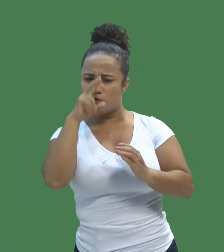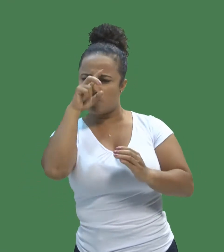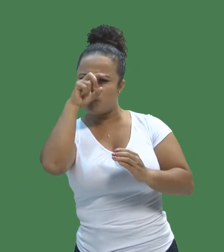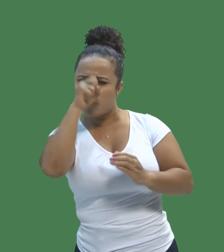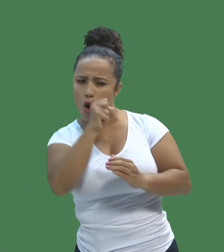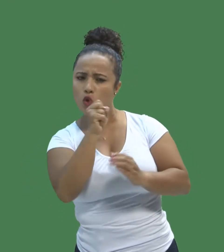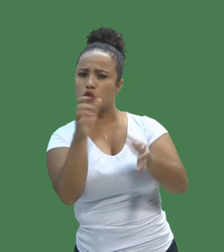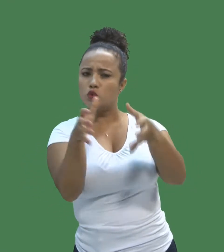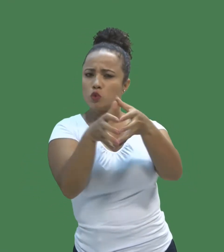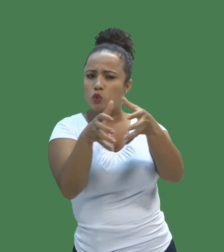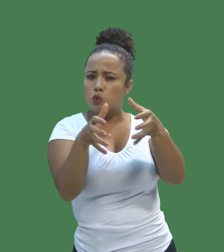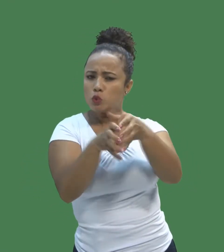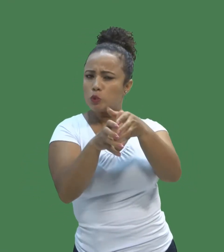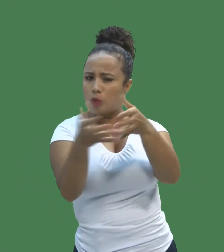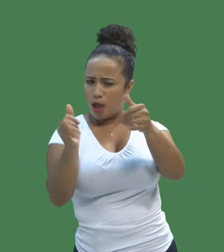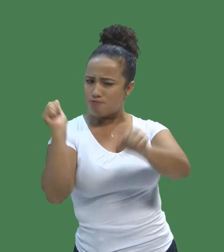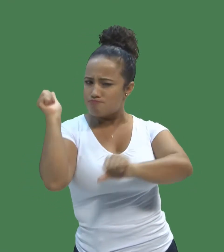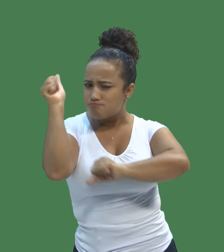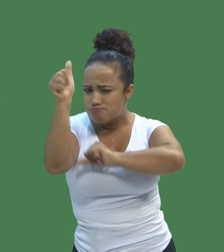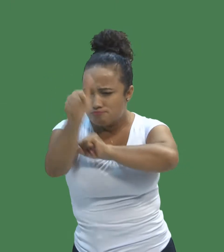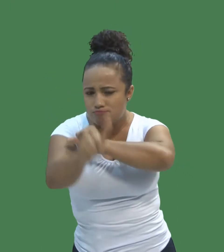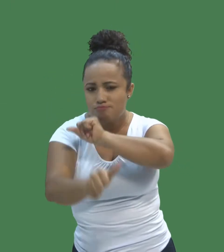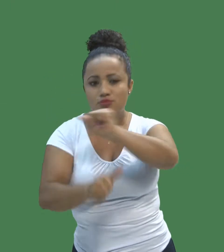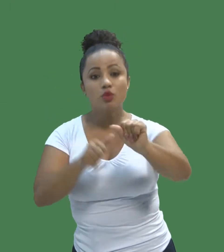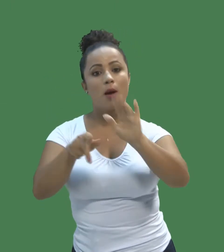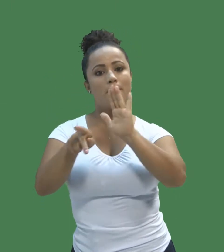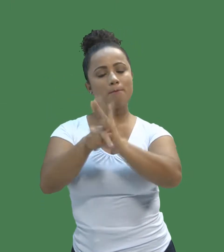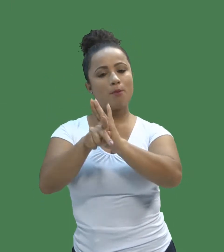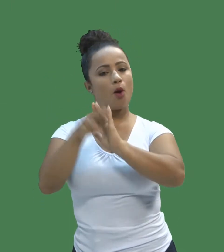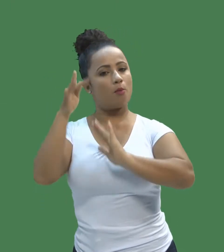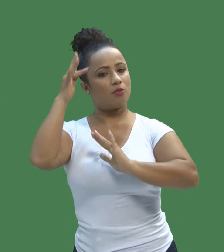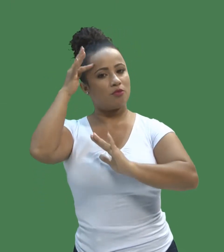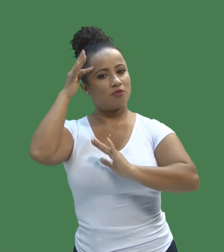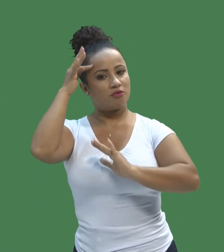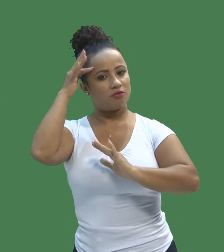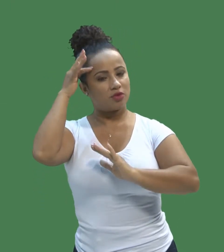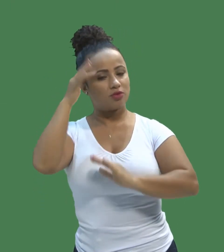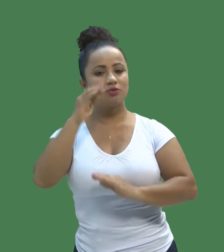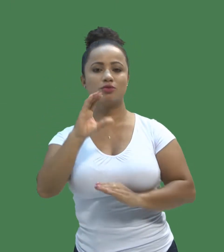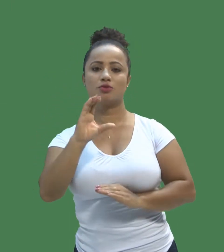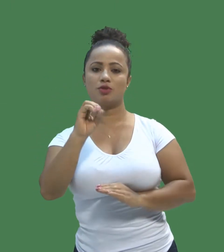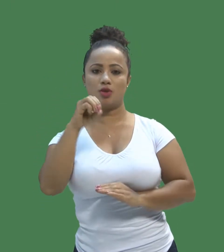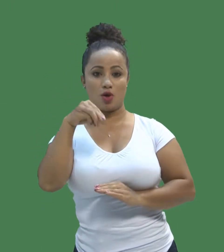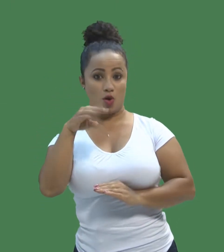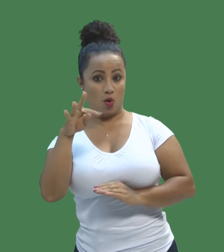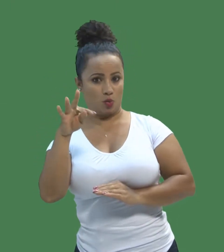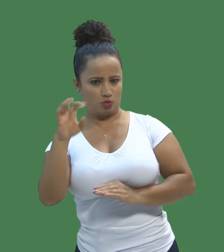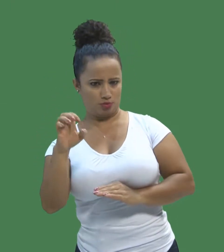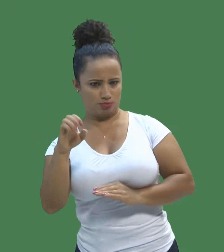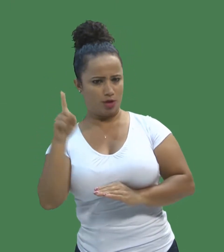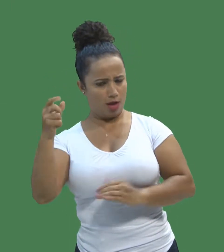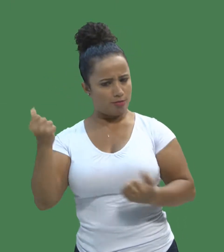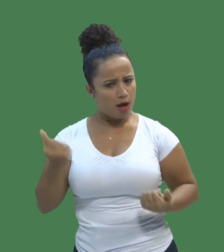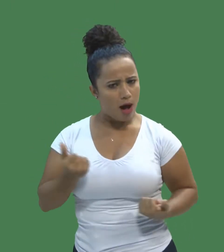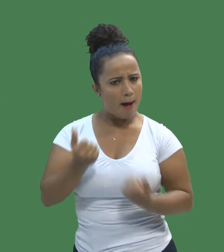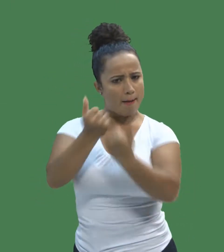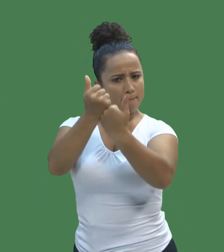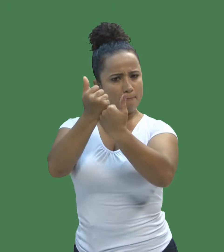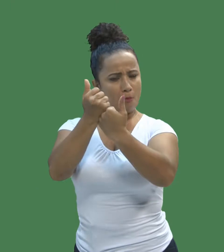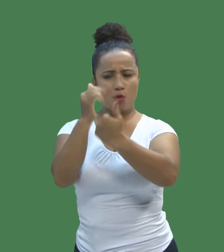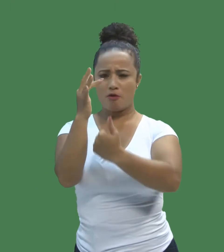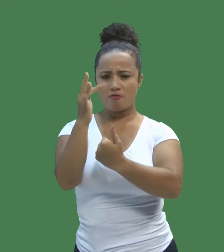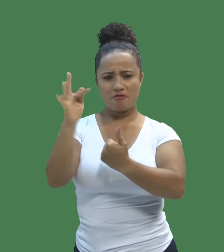Comte. O seu apoio à ditadura francesa de Napoleão Bonaparte e suas ideias